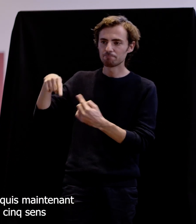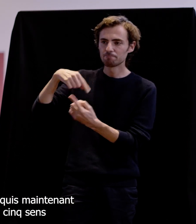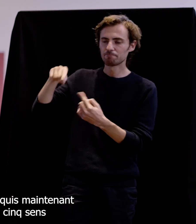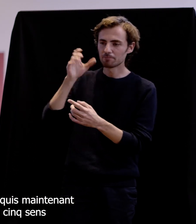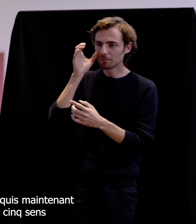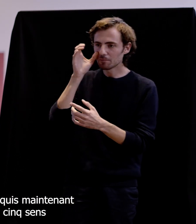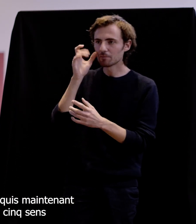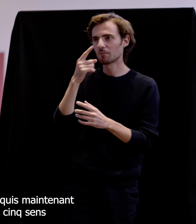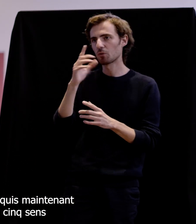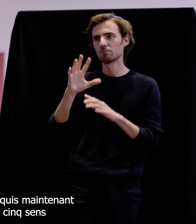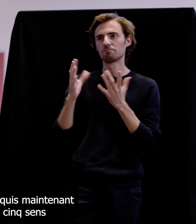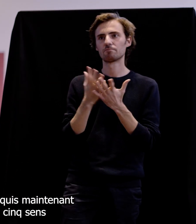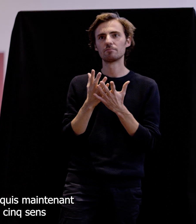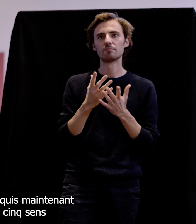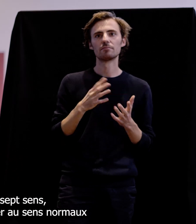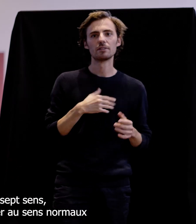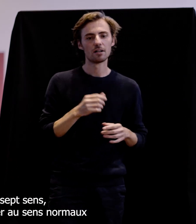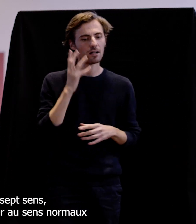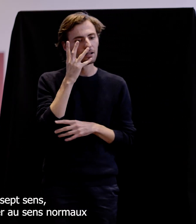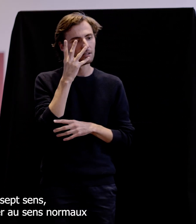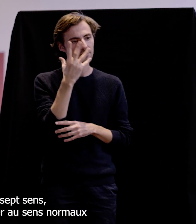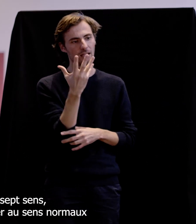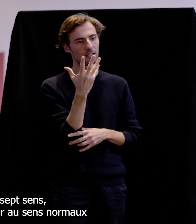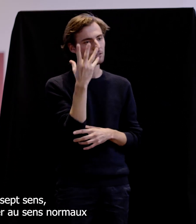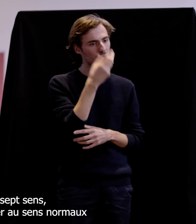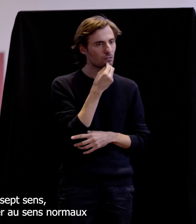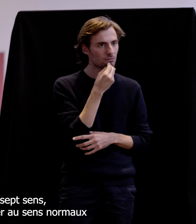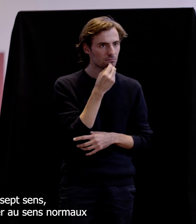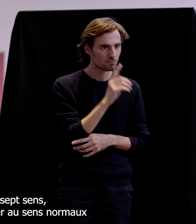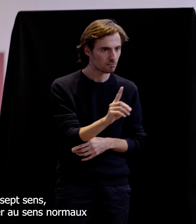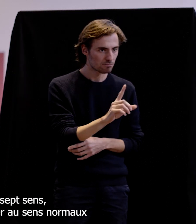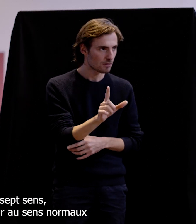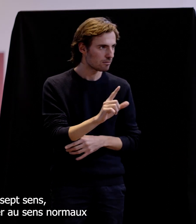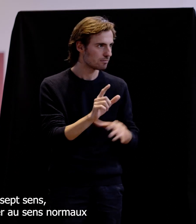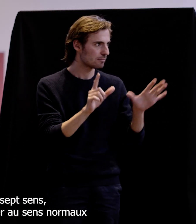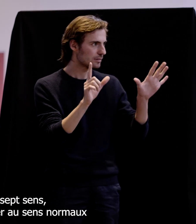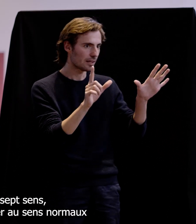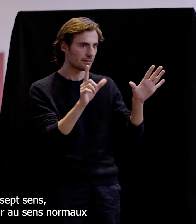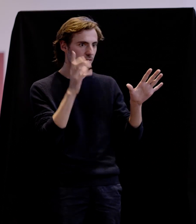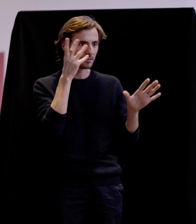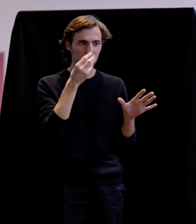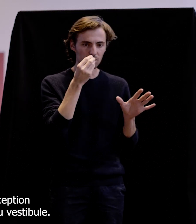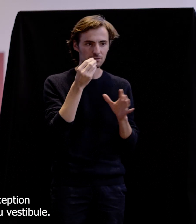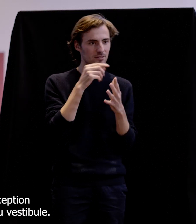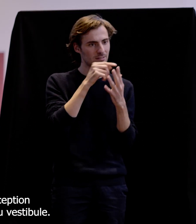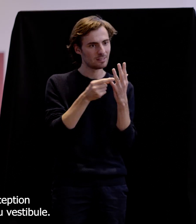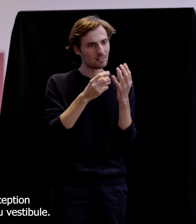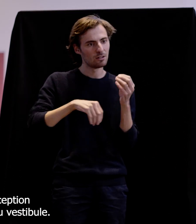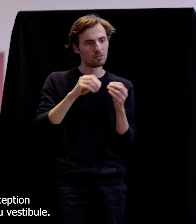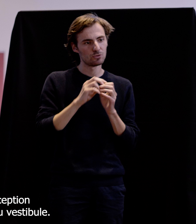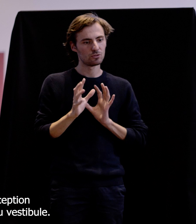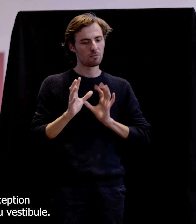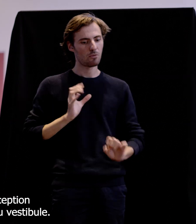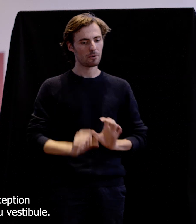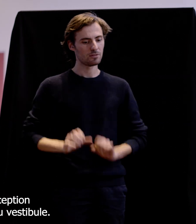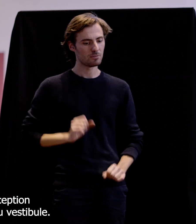je crois que c'est acquis maintenant qu'il n'y a pas 5 sens, mais qu'il y a 7 sens, parce qu'il faut rajouter aux sens normaux la